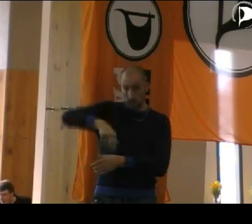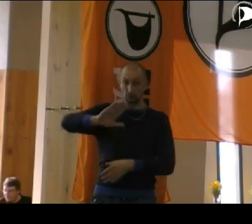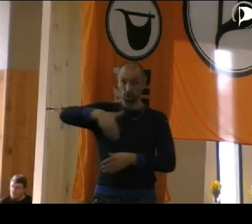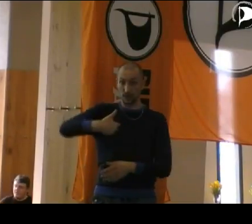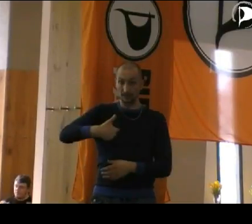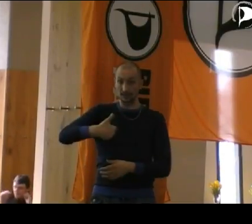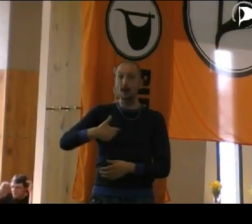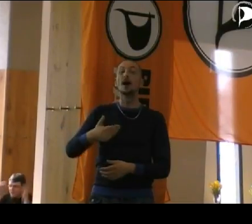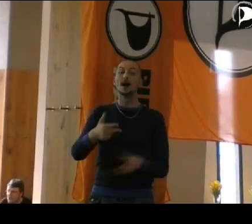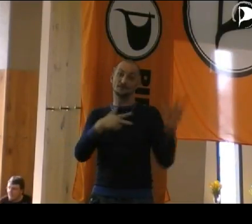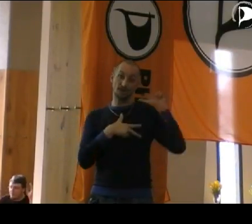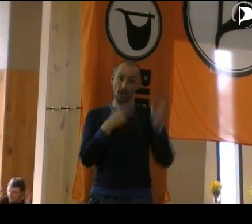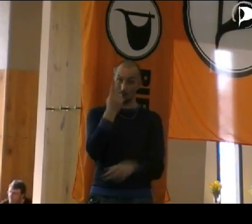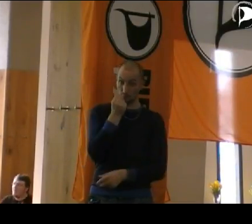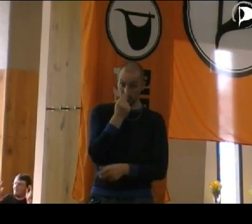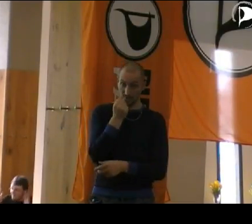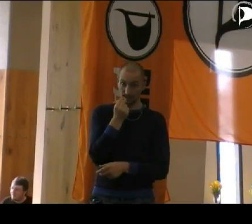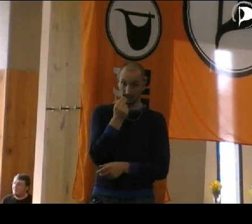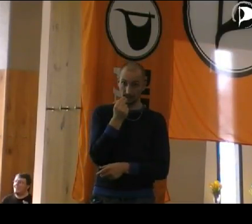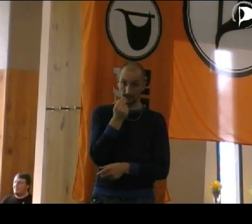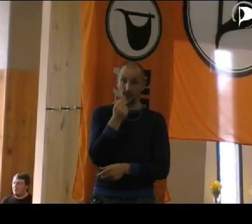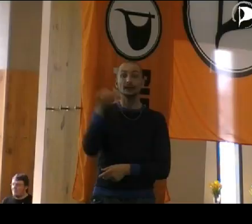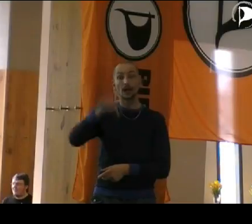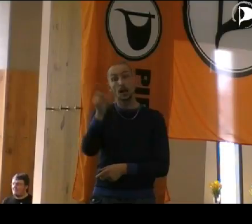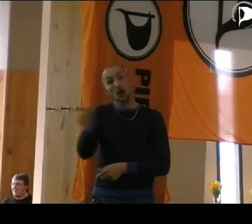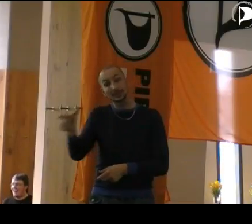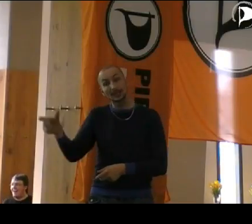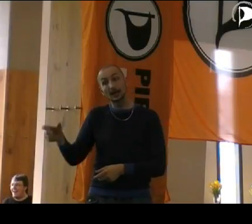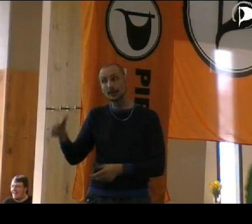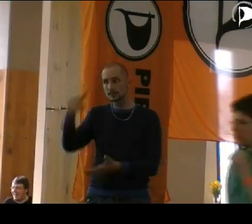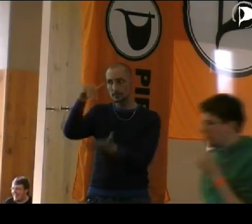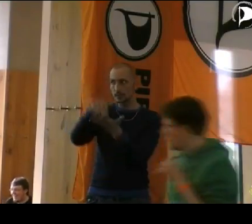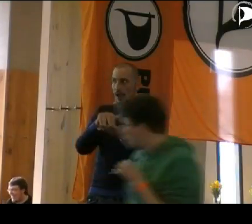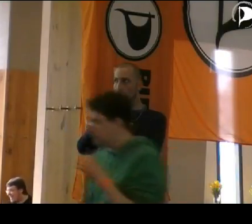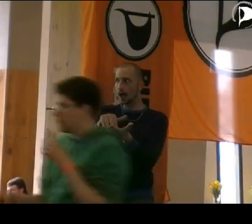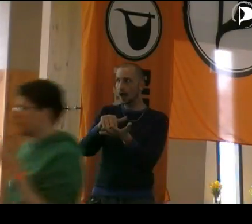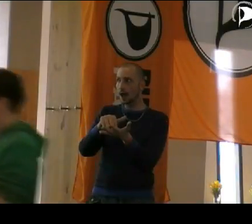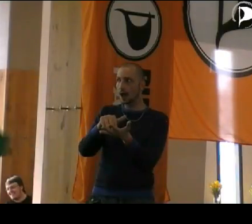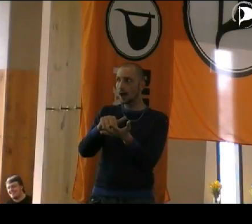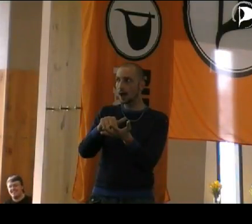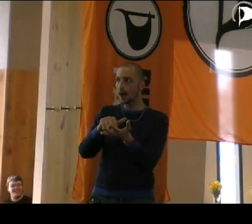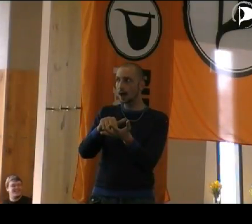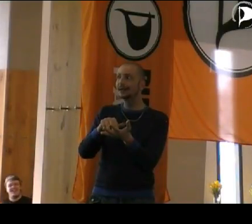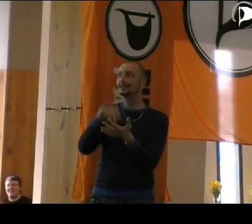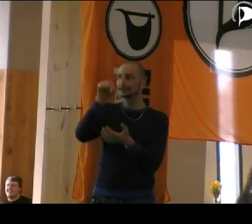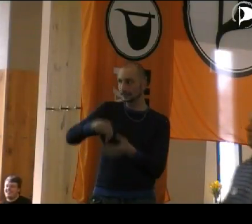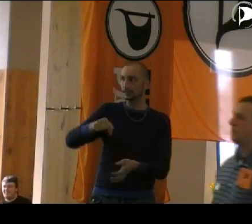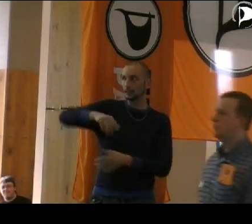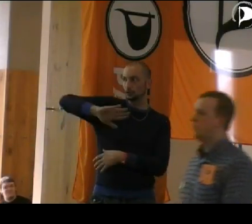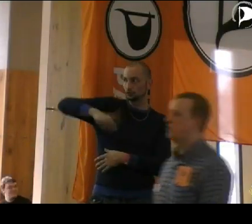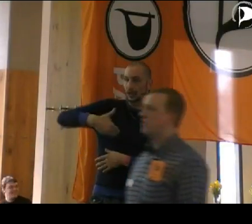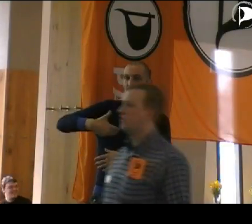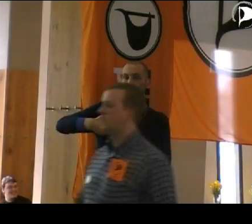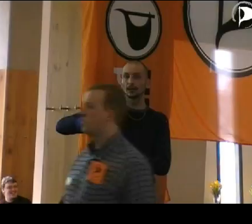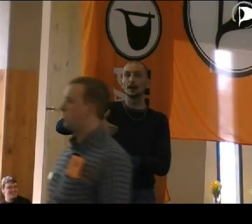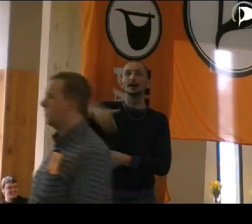wirklich versuchen die leute die hier wohnen unverhältnismäßig schied dort starten dazwischen zu gehen